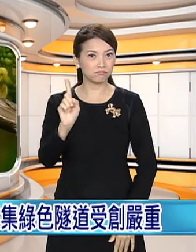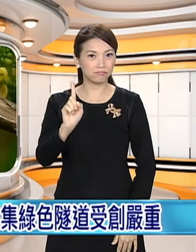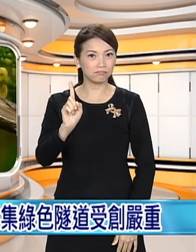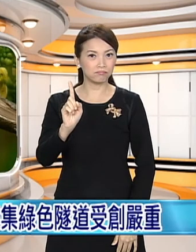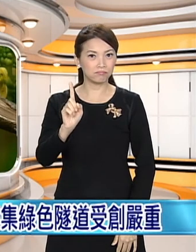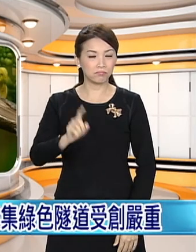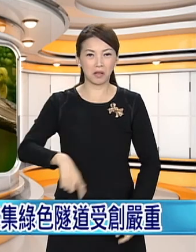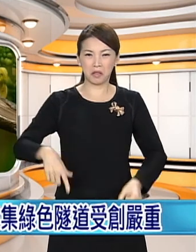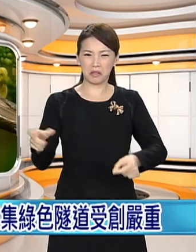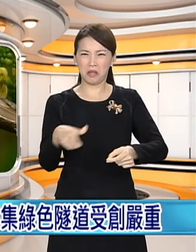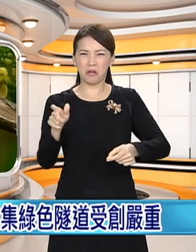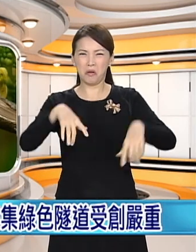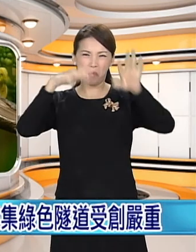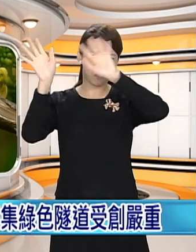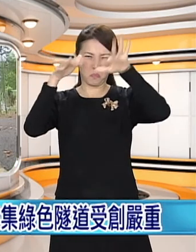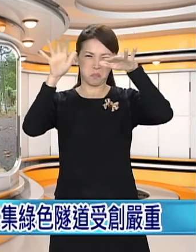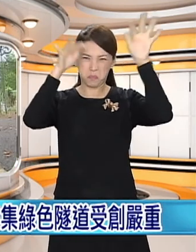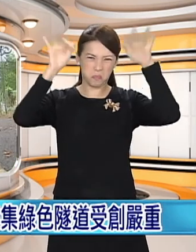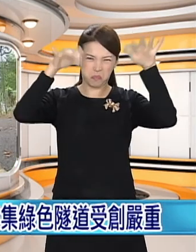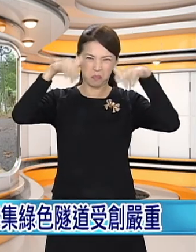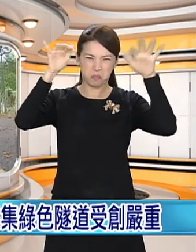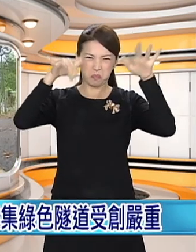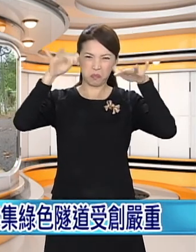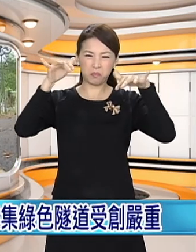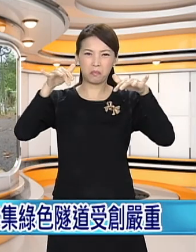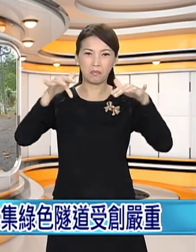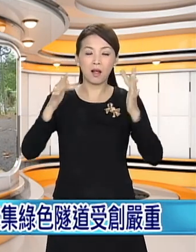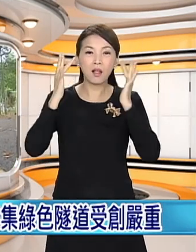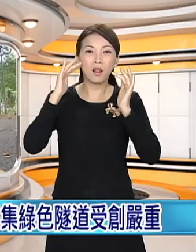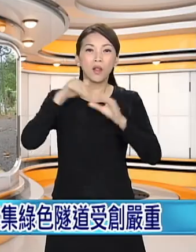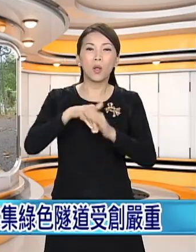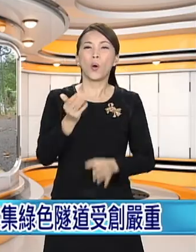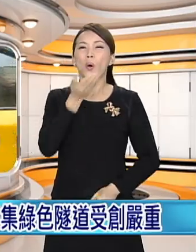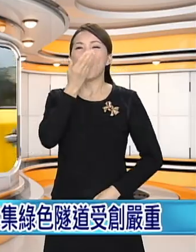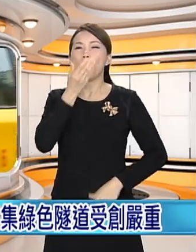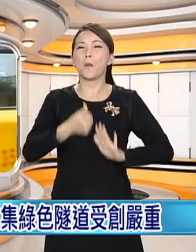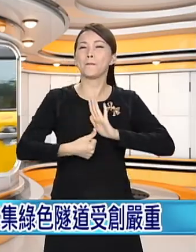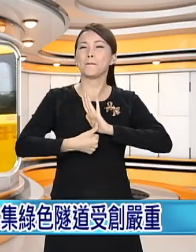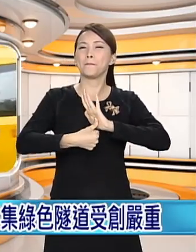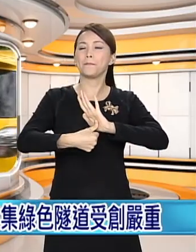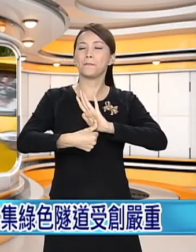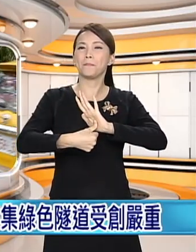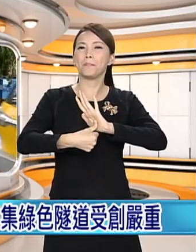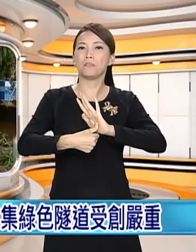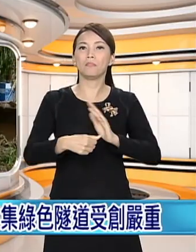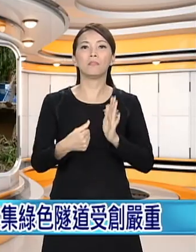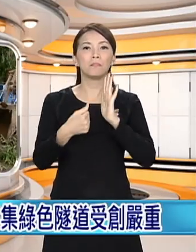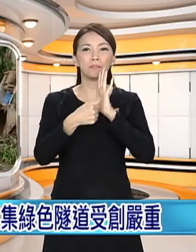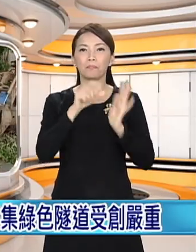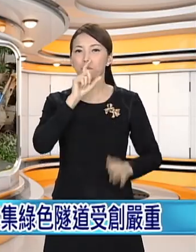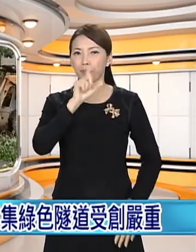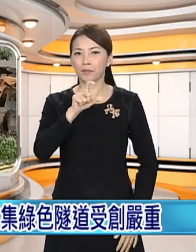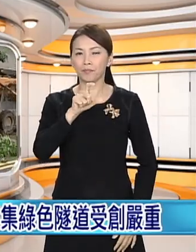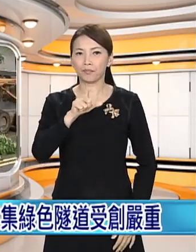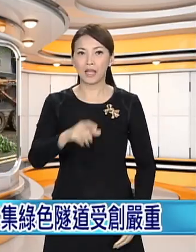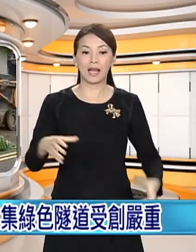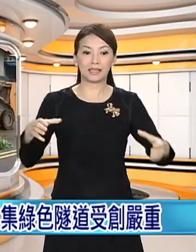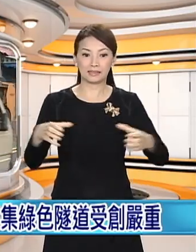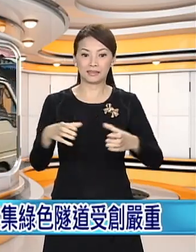鹃风强雨急，南投知名景点集集绿色隧道的一棵60年老樟树